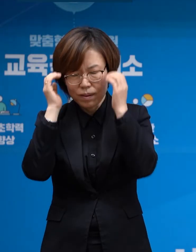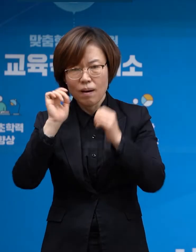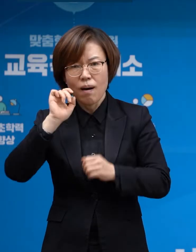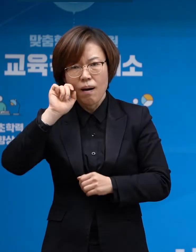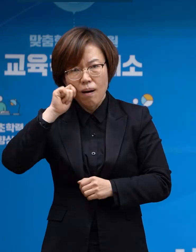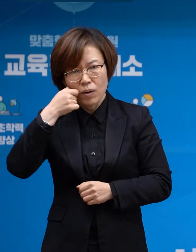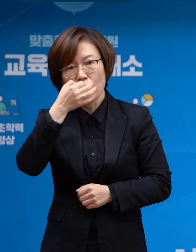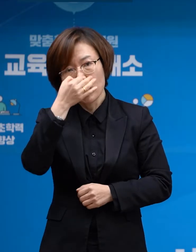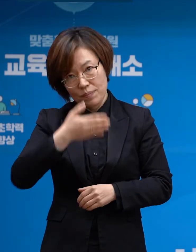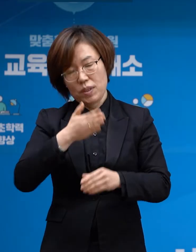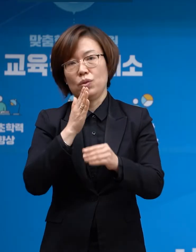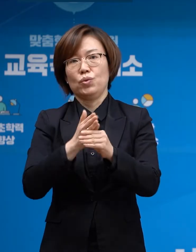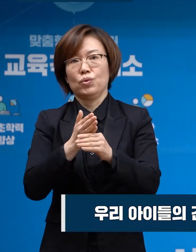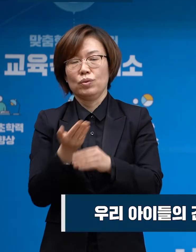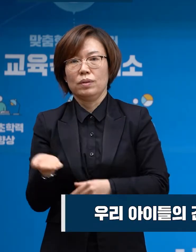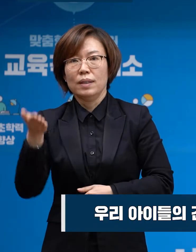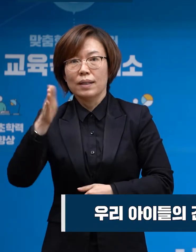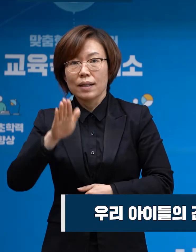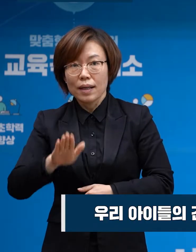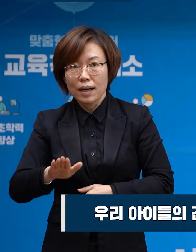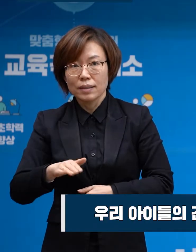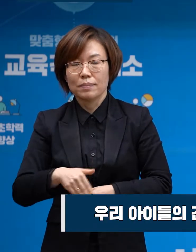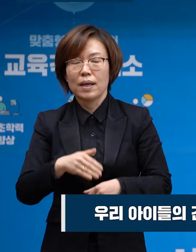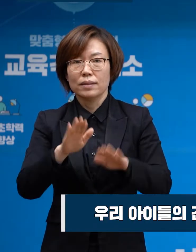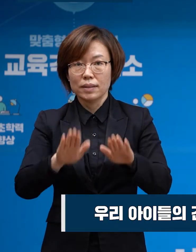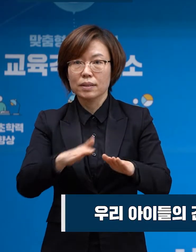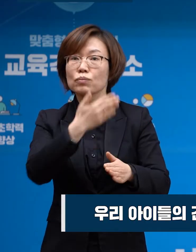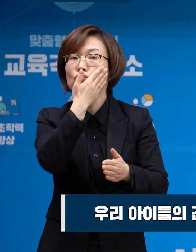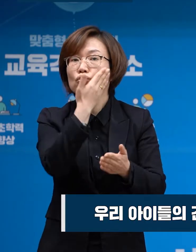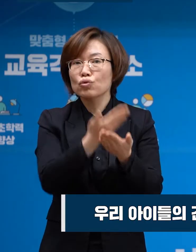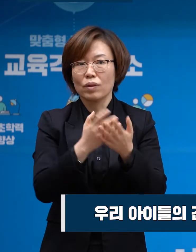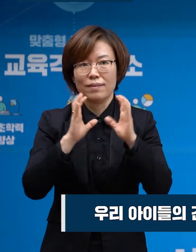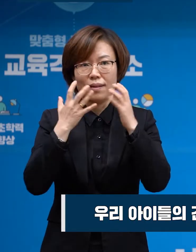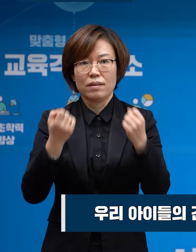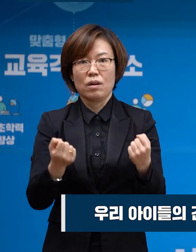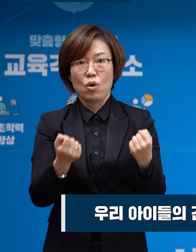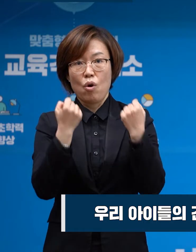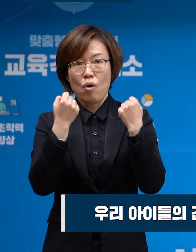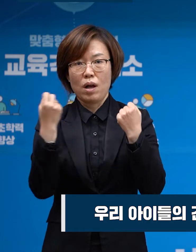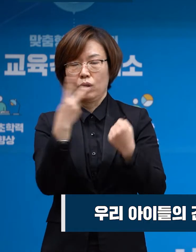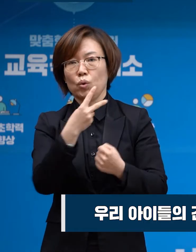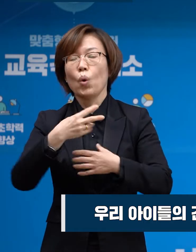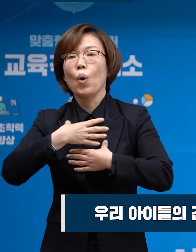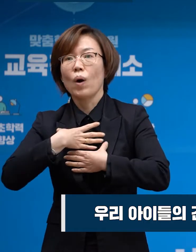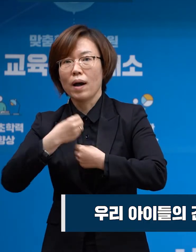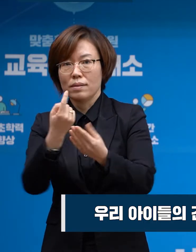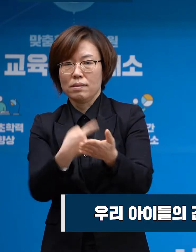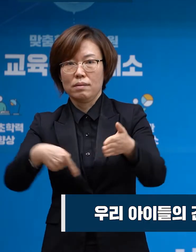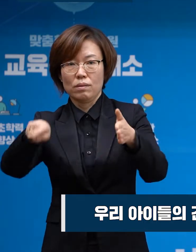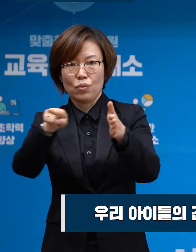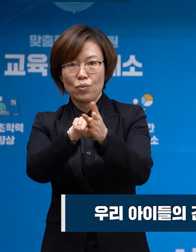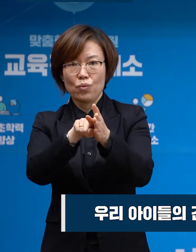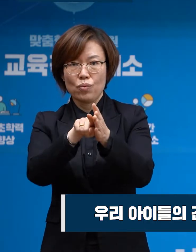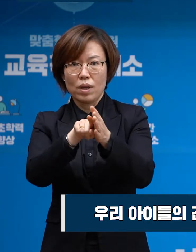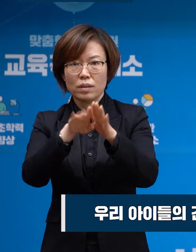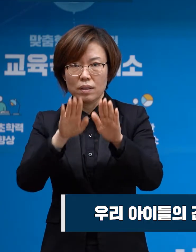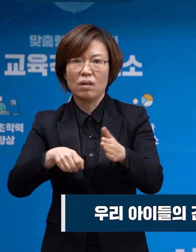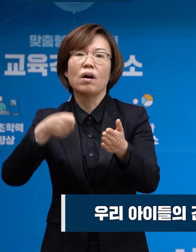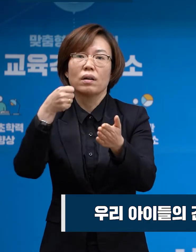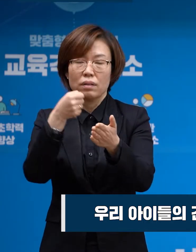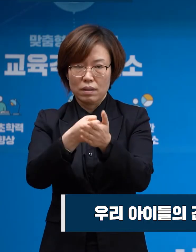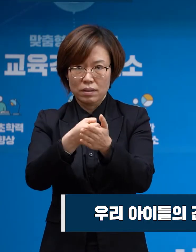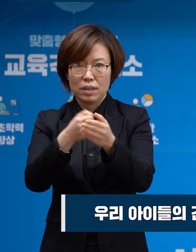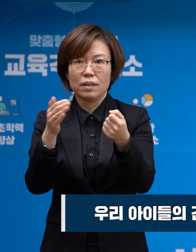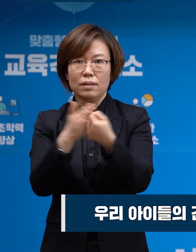있습니다. 하지만 무엇보다 소중한 우리 아이들의 건강과 안전을 확보하기 위한 불가피한